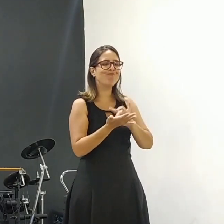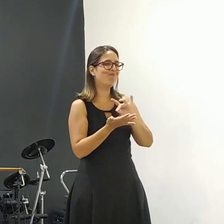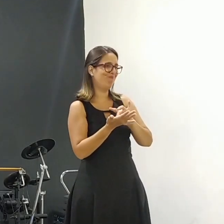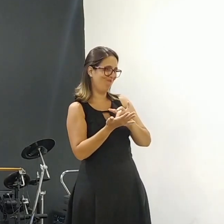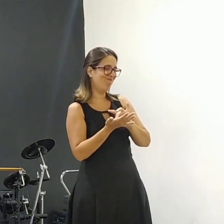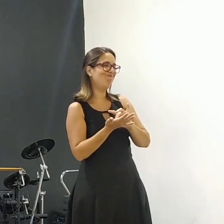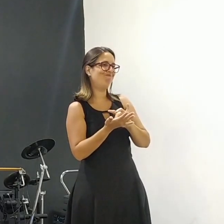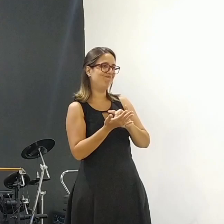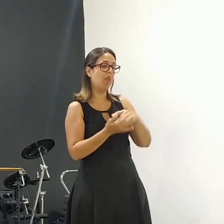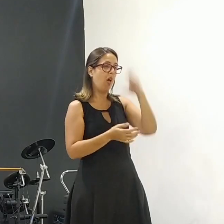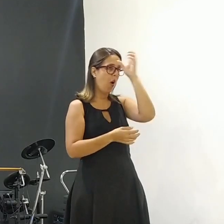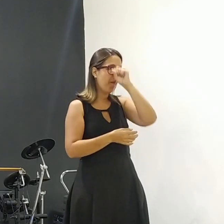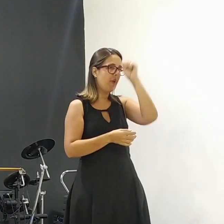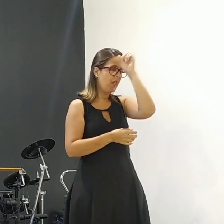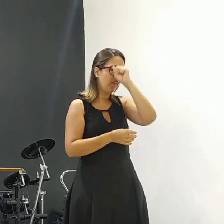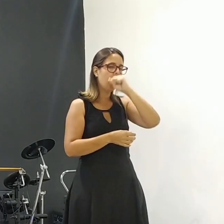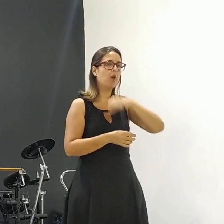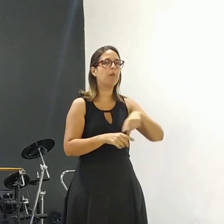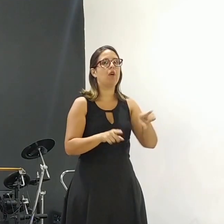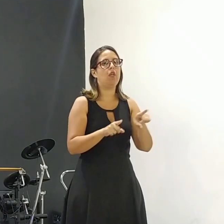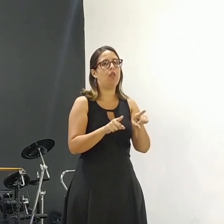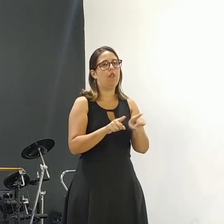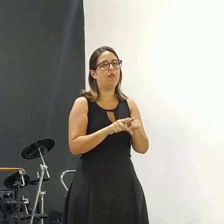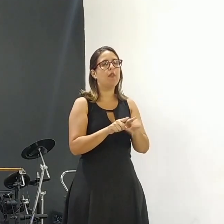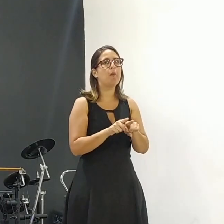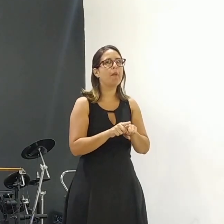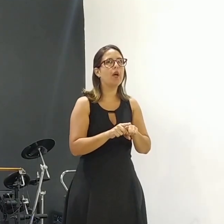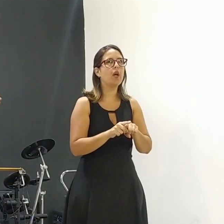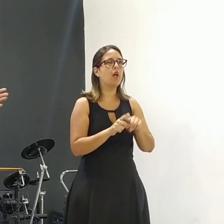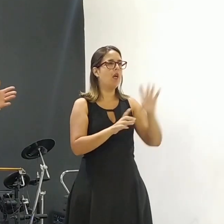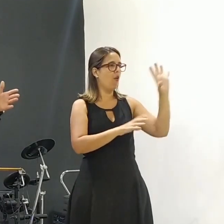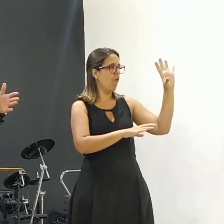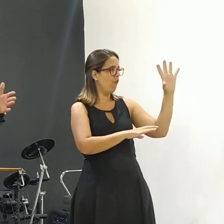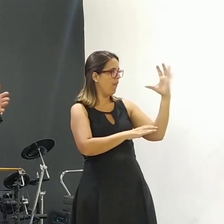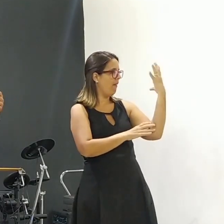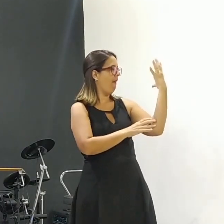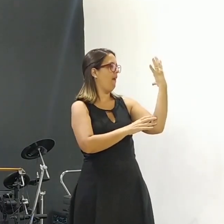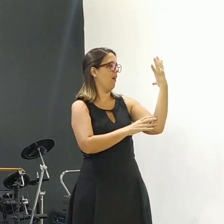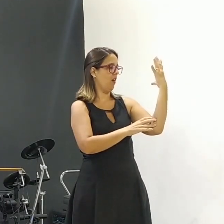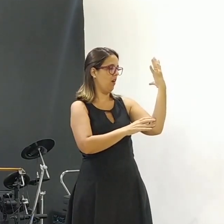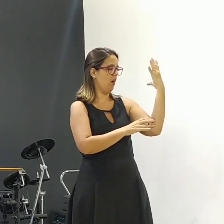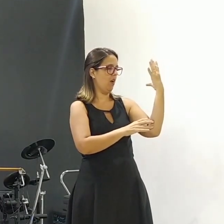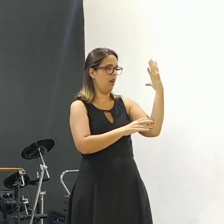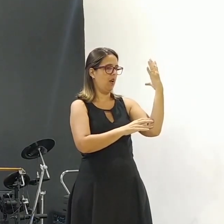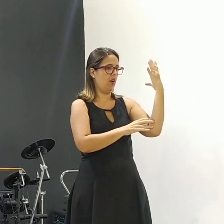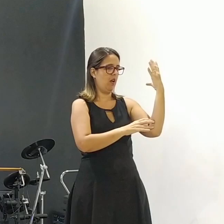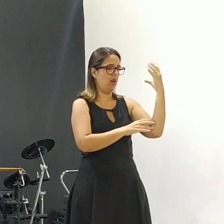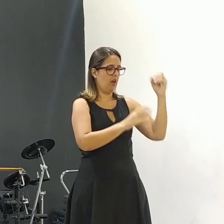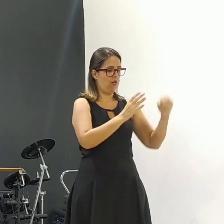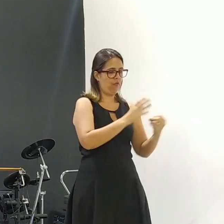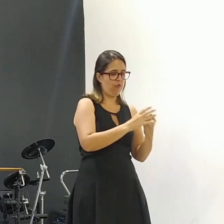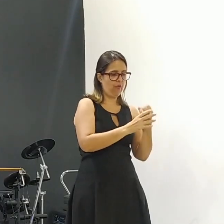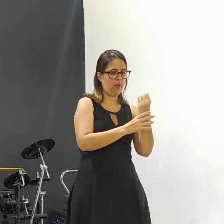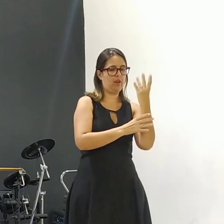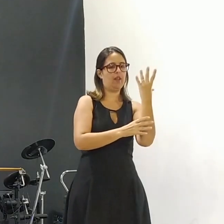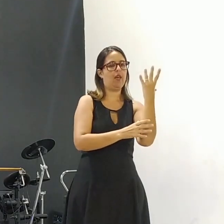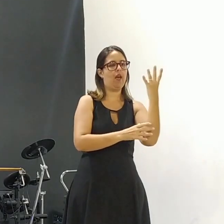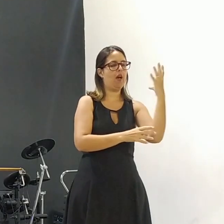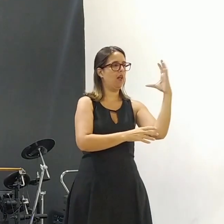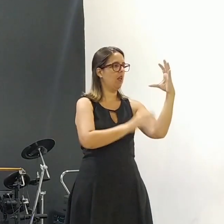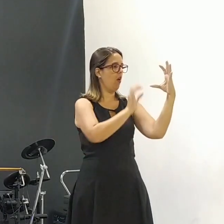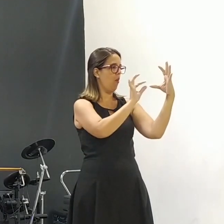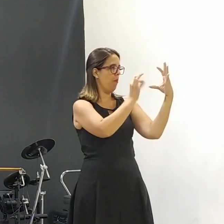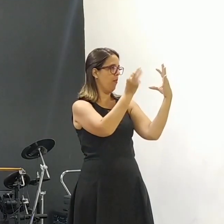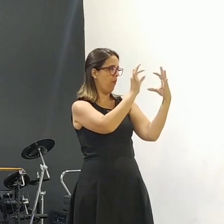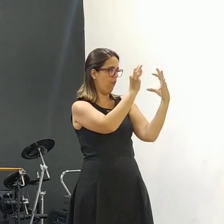aqui. Aprendemos sobre aquela figueira plantada na vinha, né, irmão? Oh, figueira! Aquela figueira que estava ali, que o